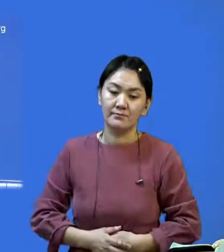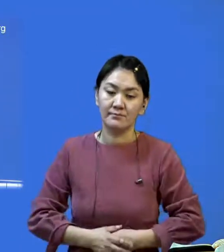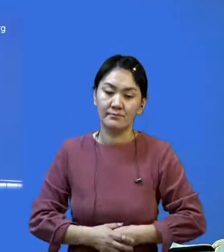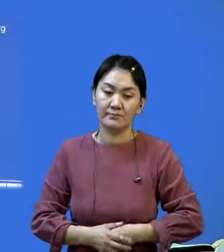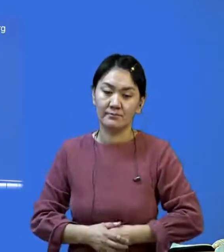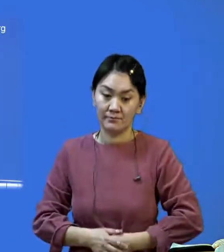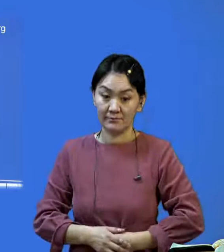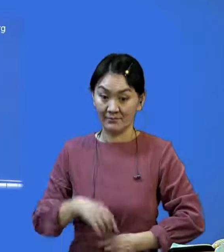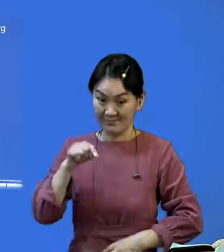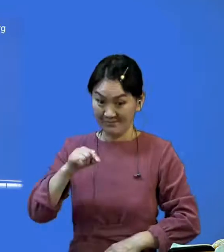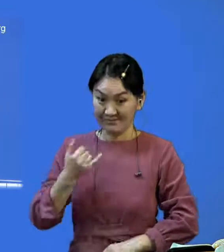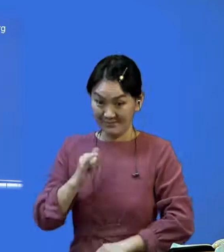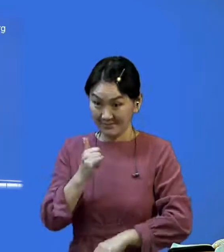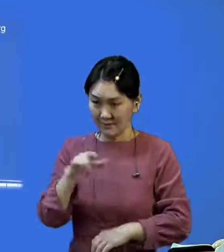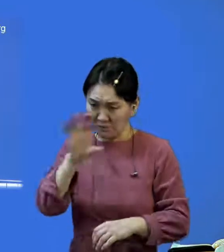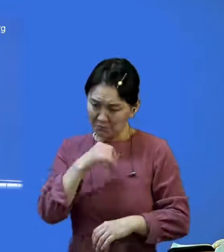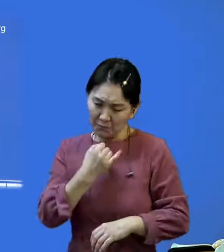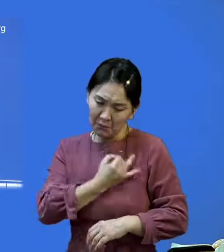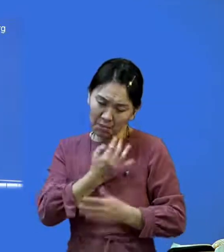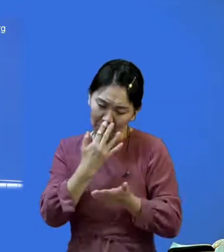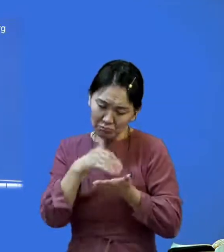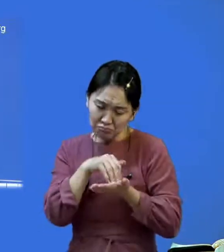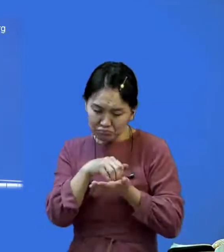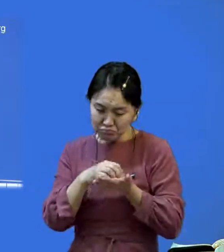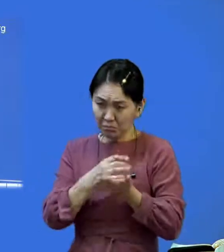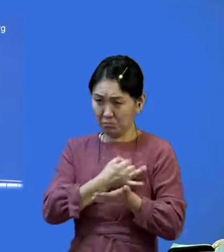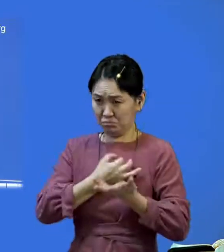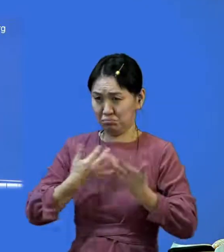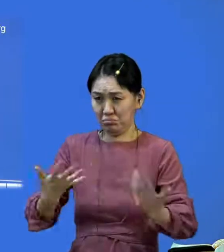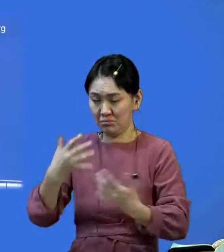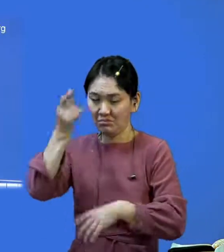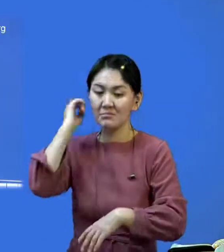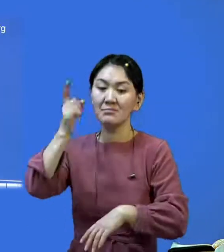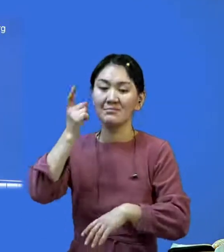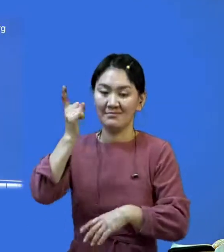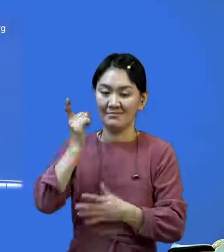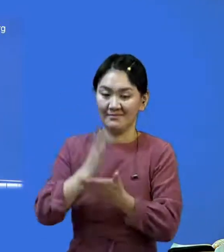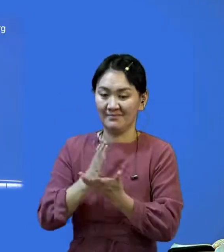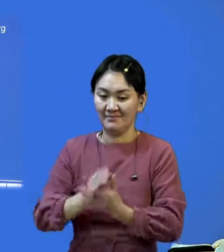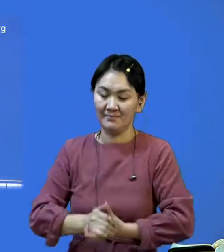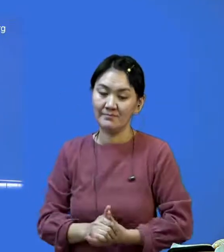Та тийм учраас сүчүүхэн итгэлтнүүд ээ гэж зэмлэж байна.